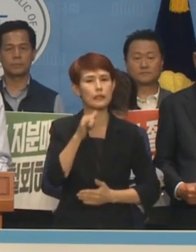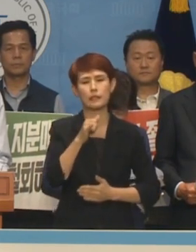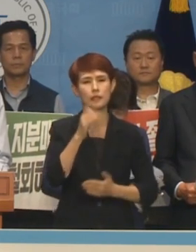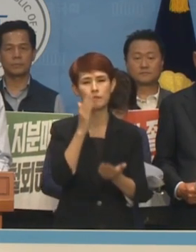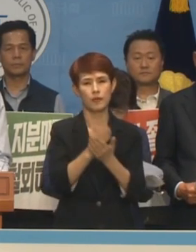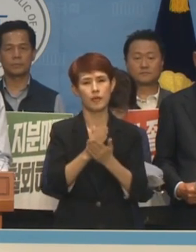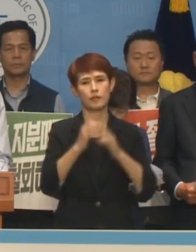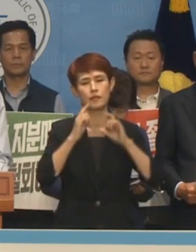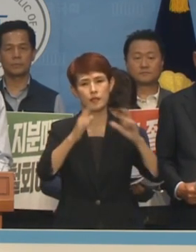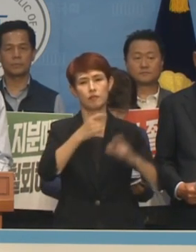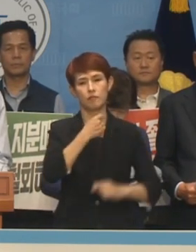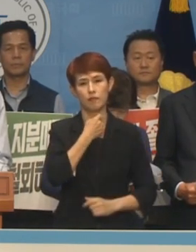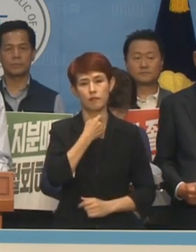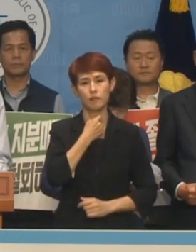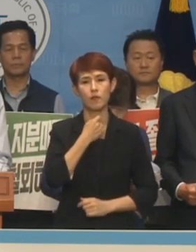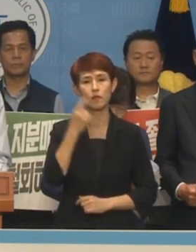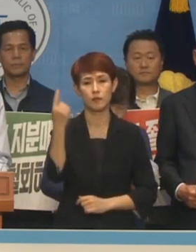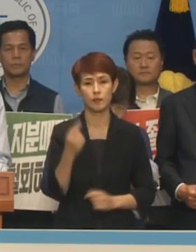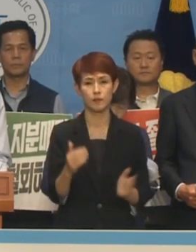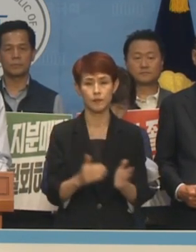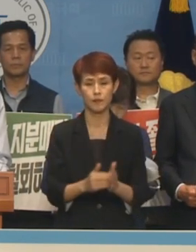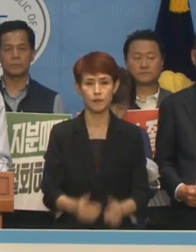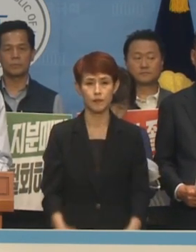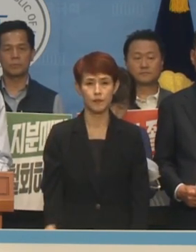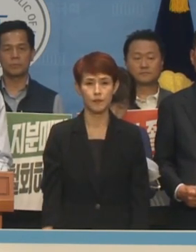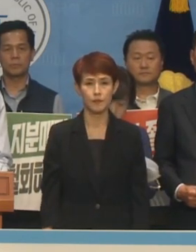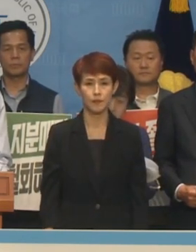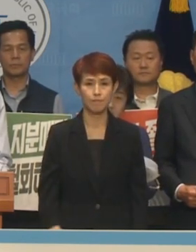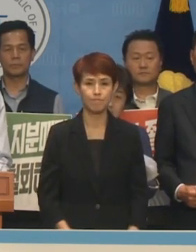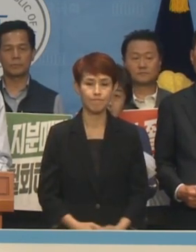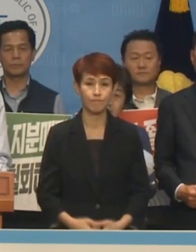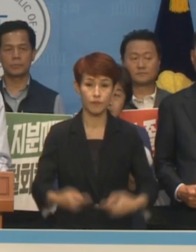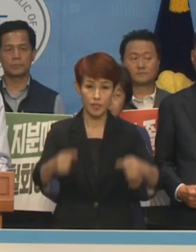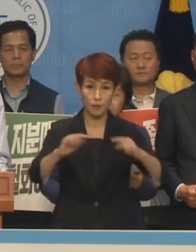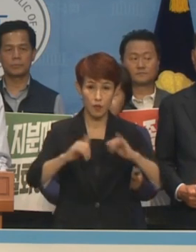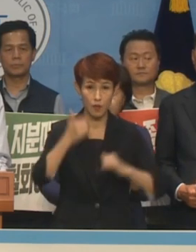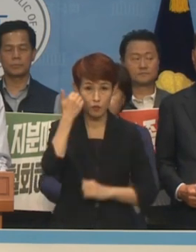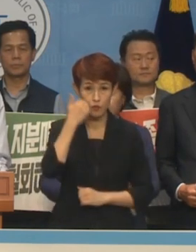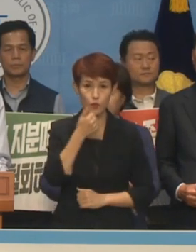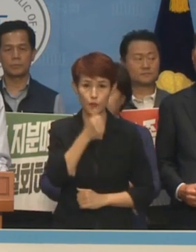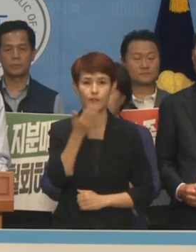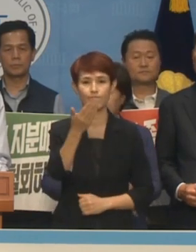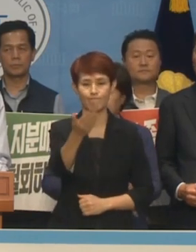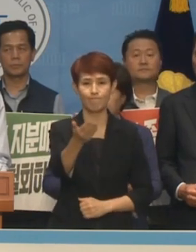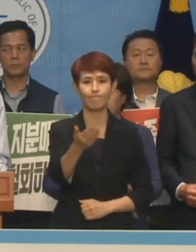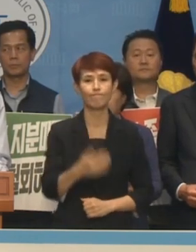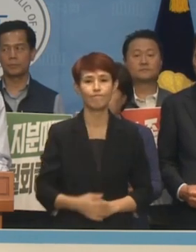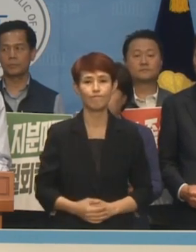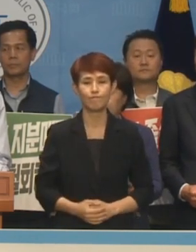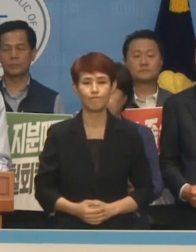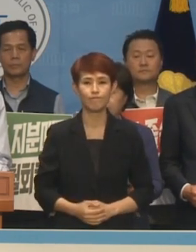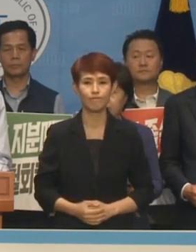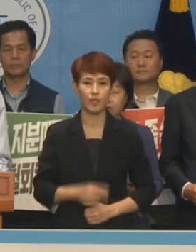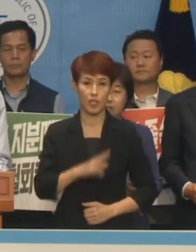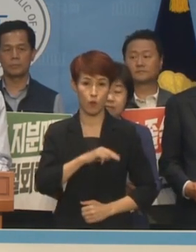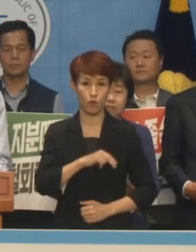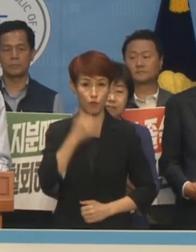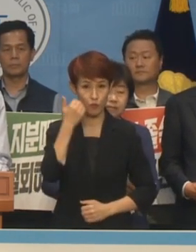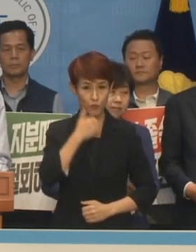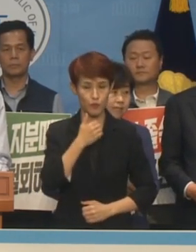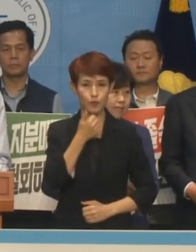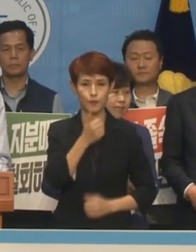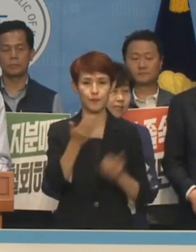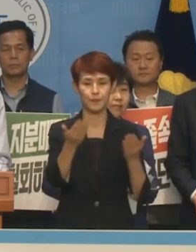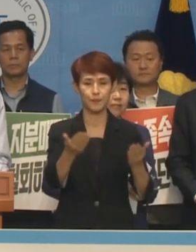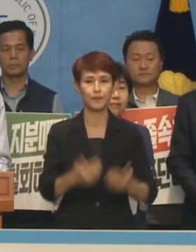요구하는 입장을 밝히고자 기자회견을 열게 되었습니다. 참석자 소개를 해드리도록 하겠습니다. 의원님들 먼저